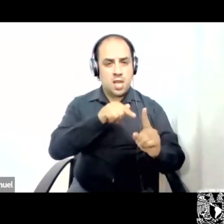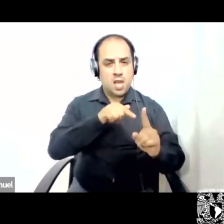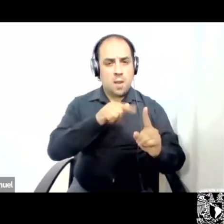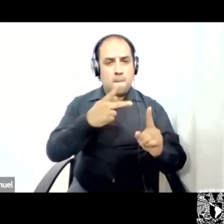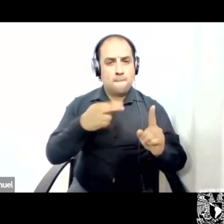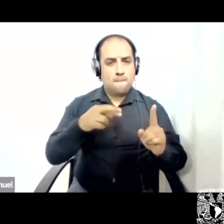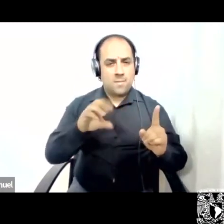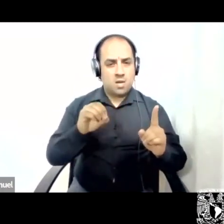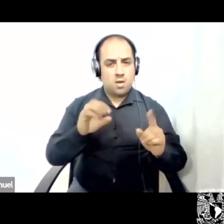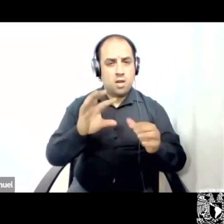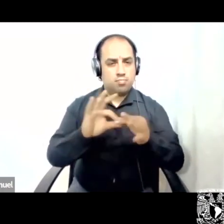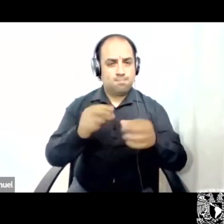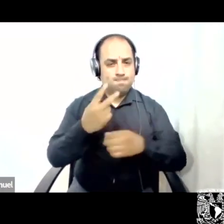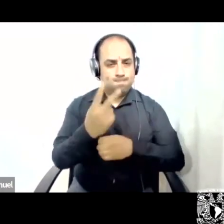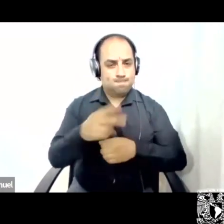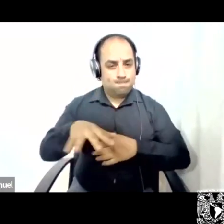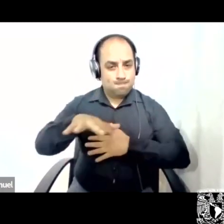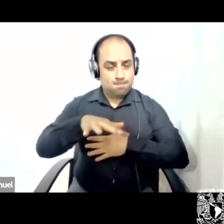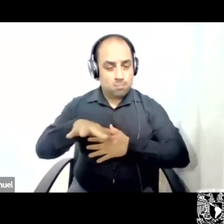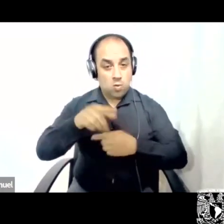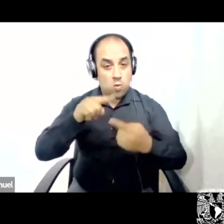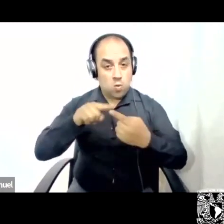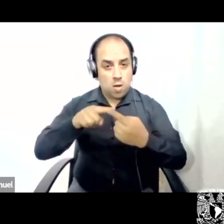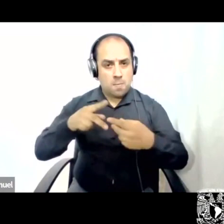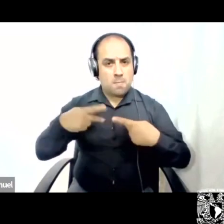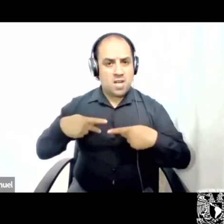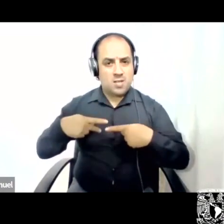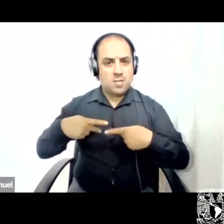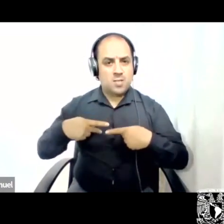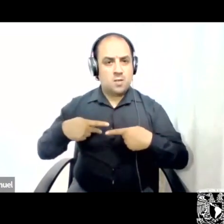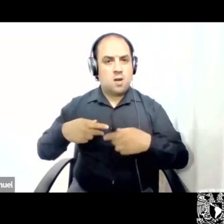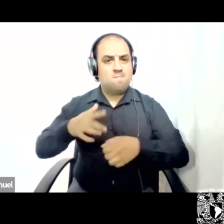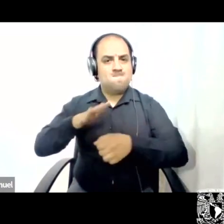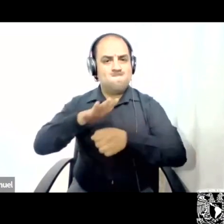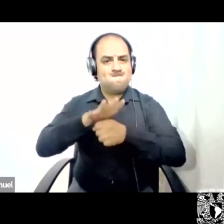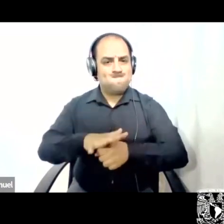siguientes figuras, ¿no? El opresor, que está muy claro, serían